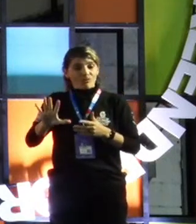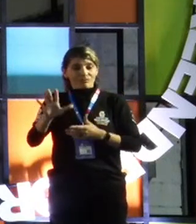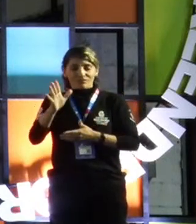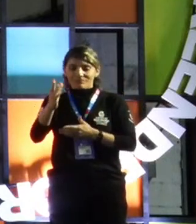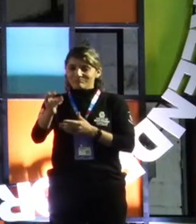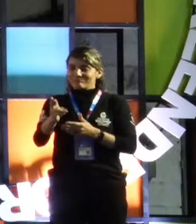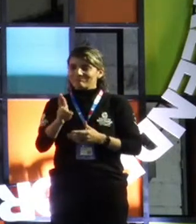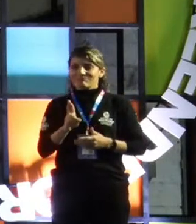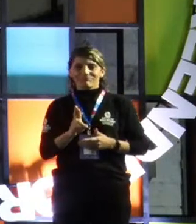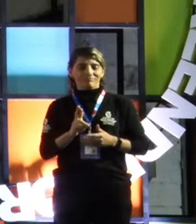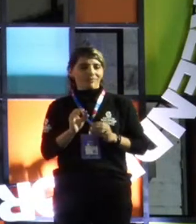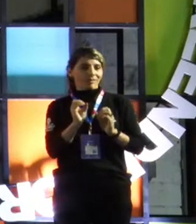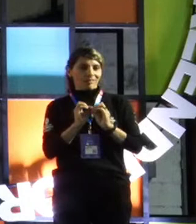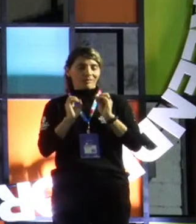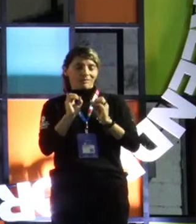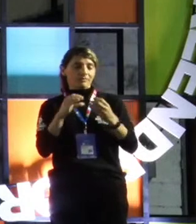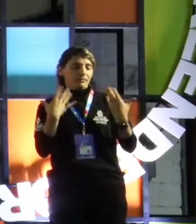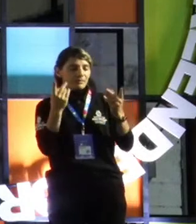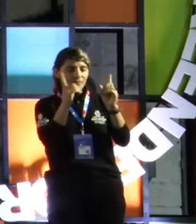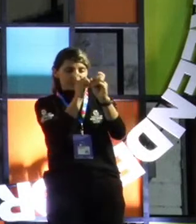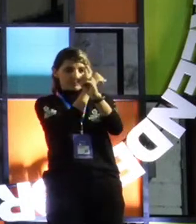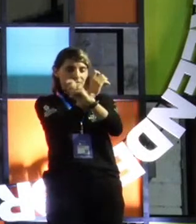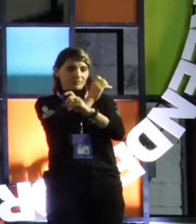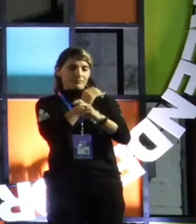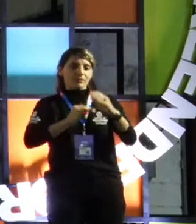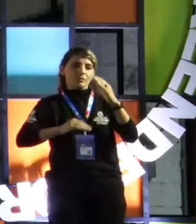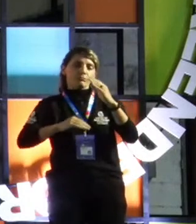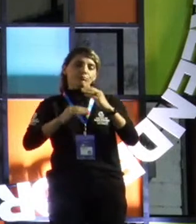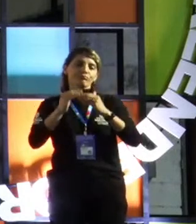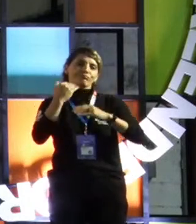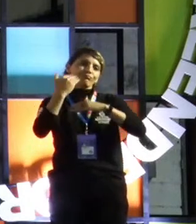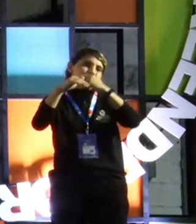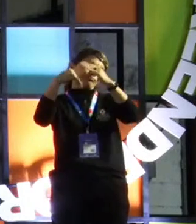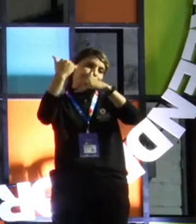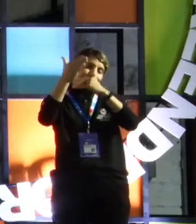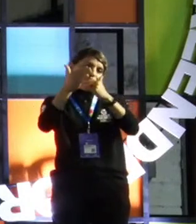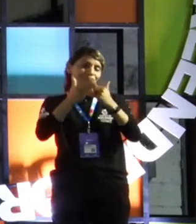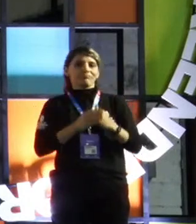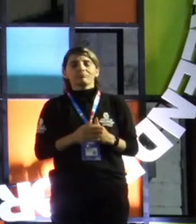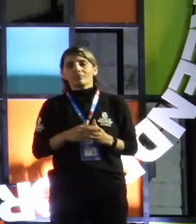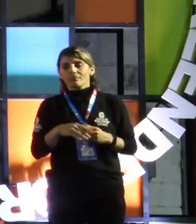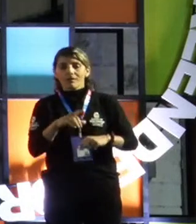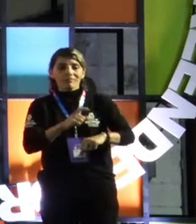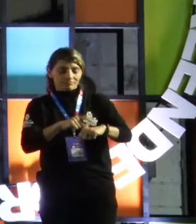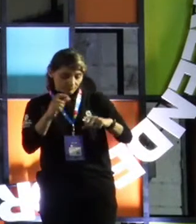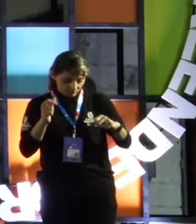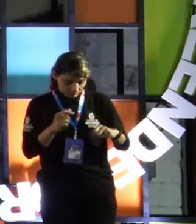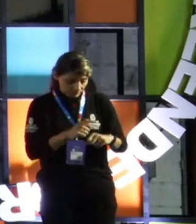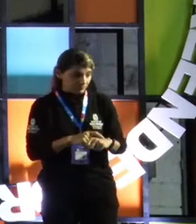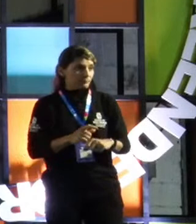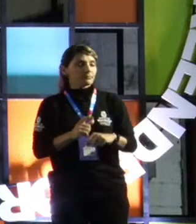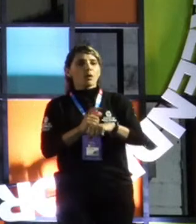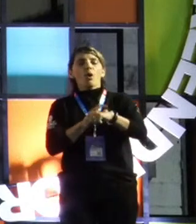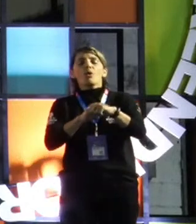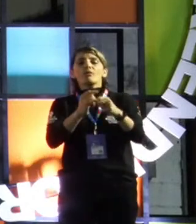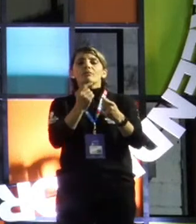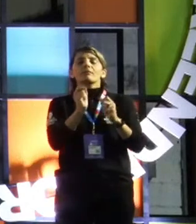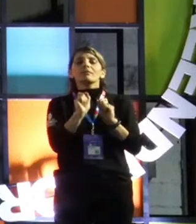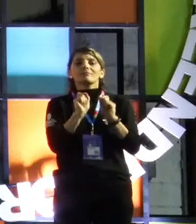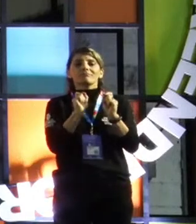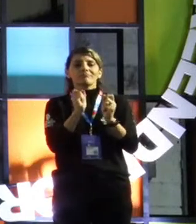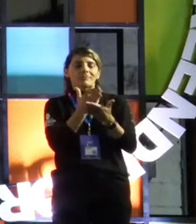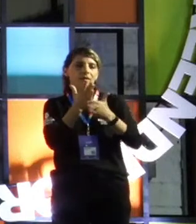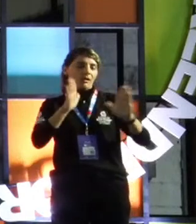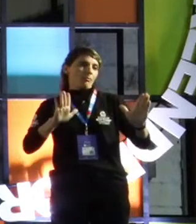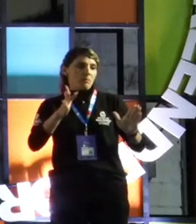isso. Então é muito difícil ela crescer o público dela. Ela uma hora vai acabar. É porque